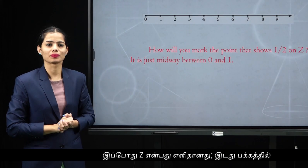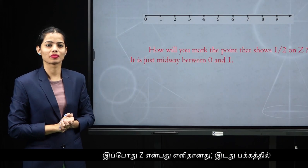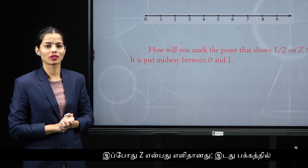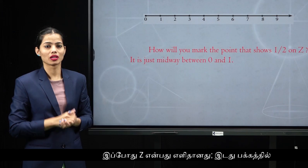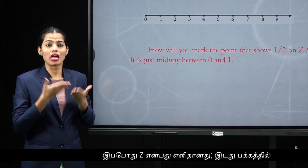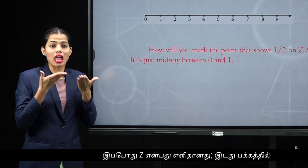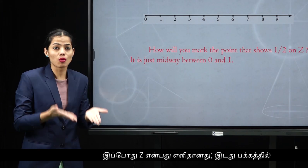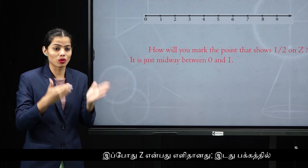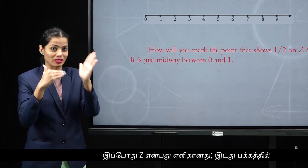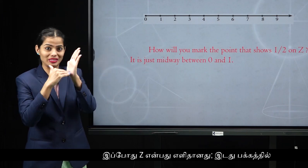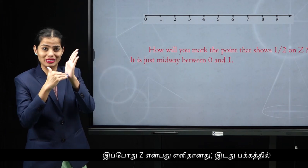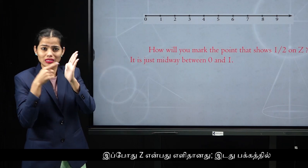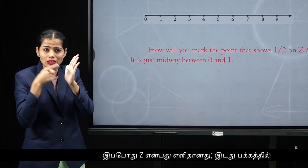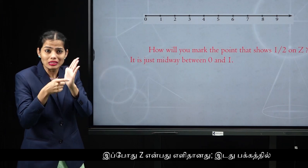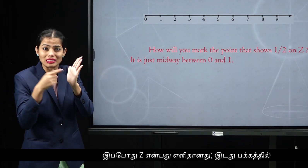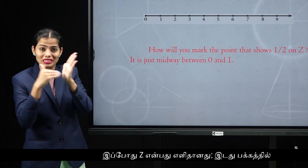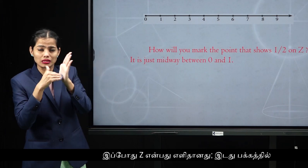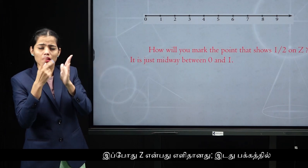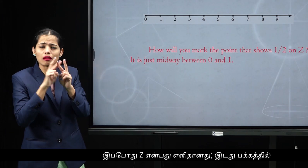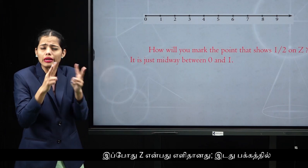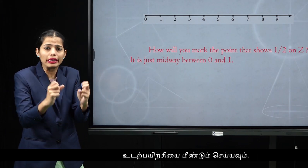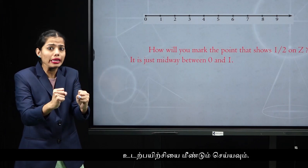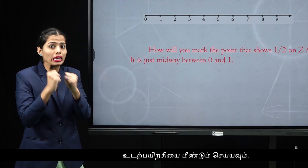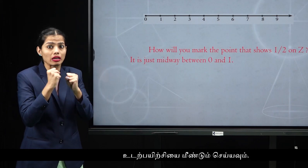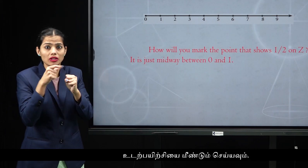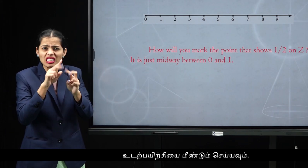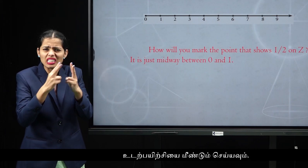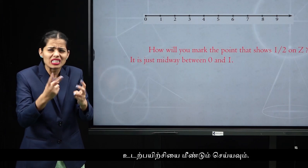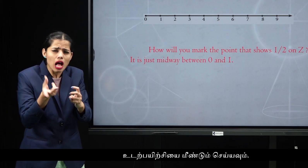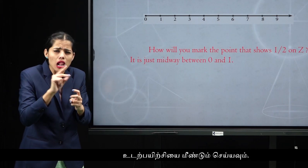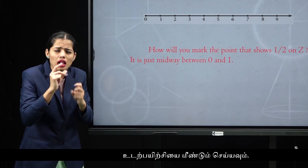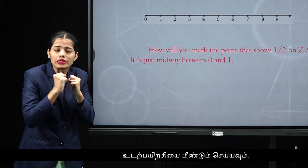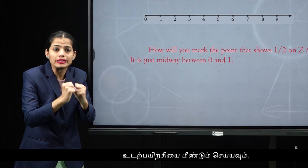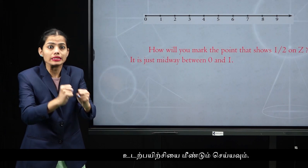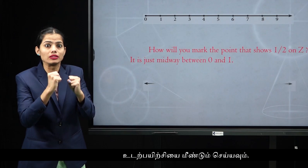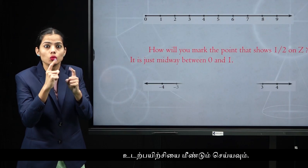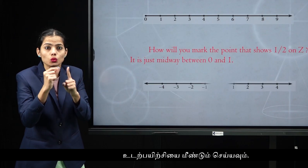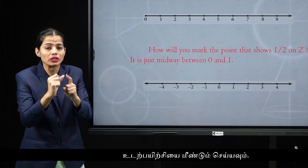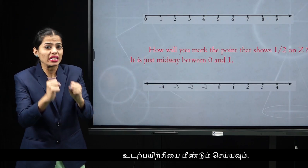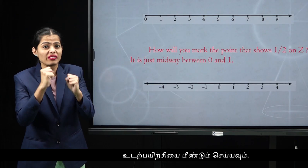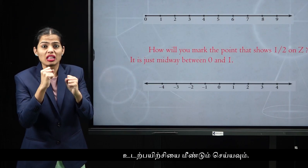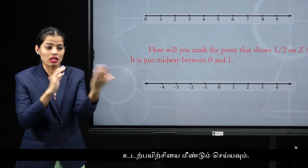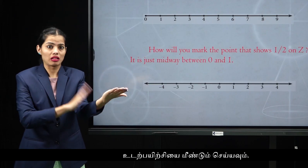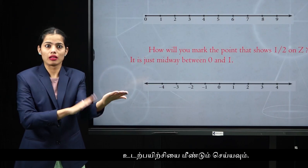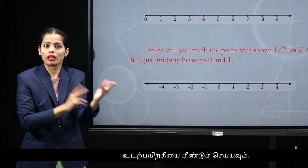பெறவும். இப்போது Z என்பது எளிதானது. இடது பக்கத்தில் உடற்பயிற்சியை மீண்டும் செய்யவும்.